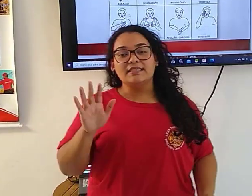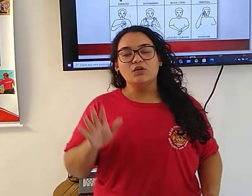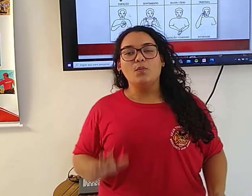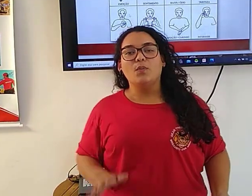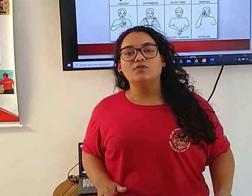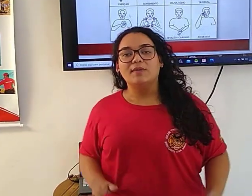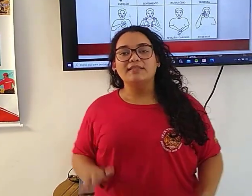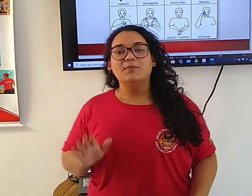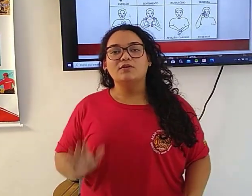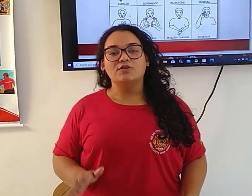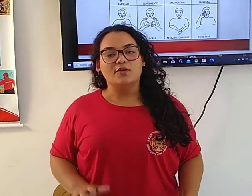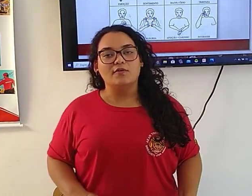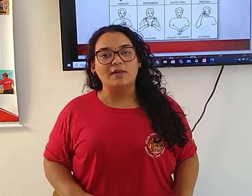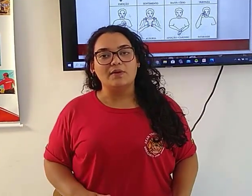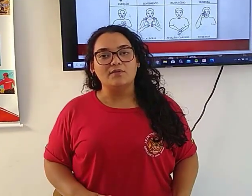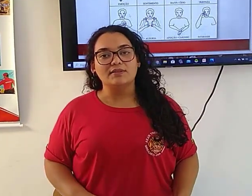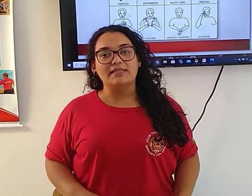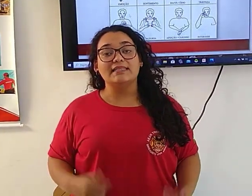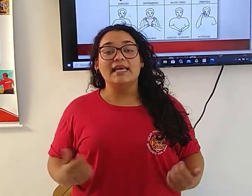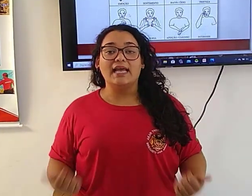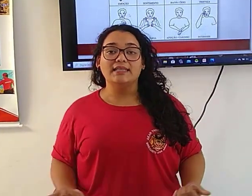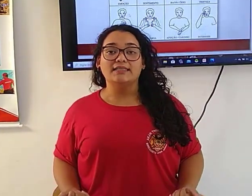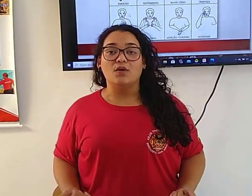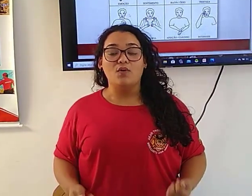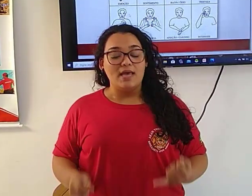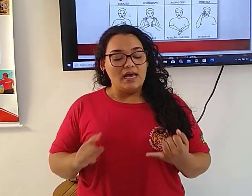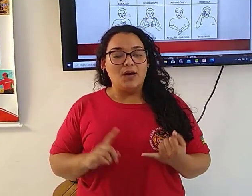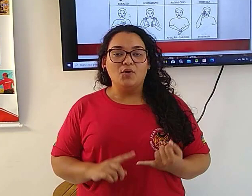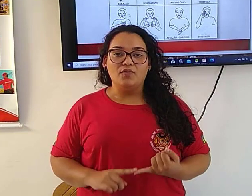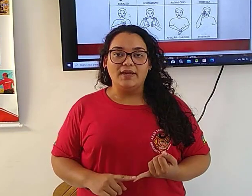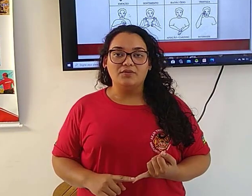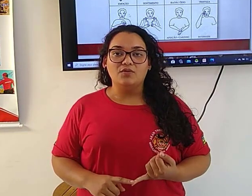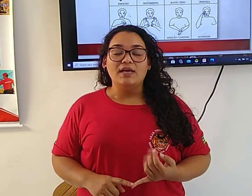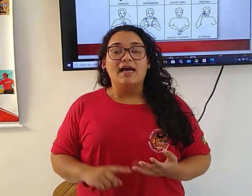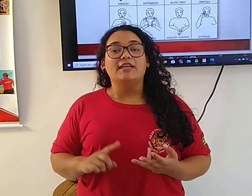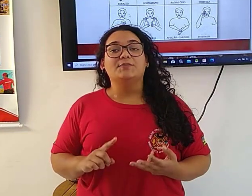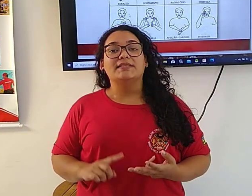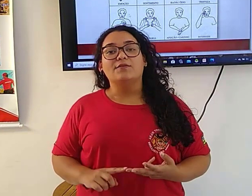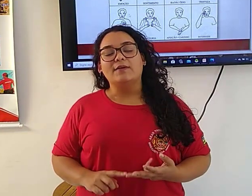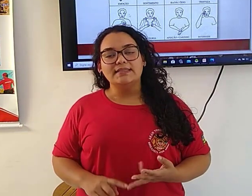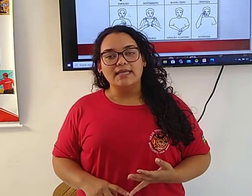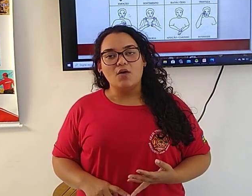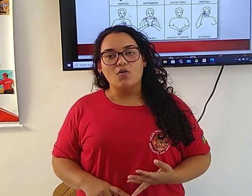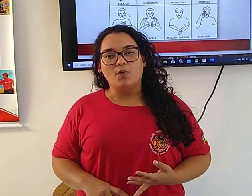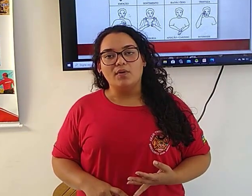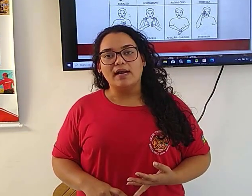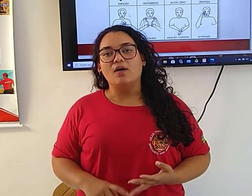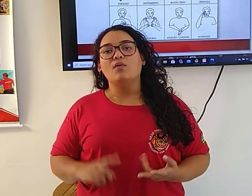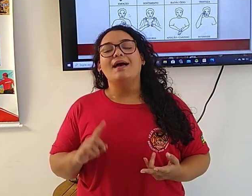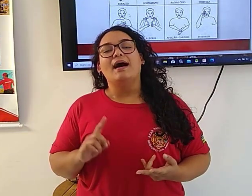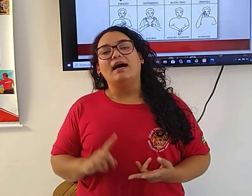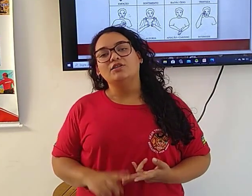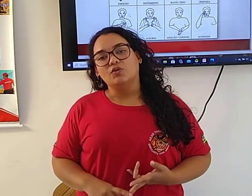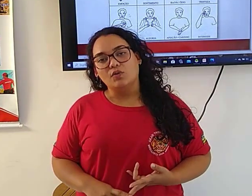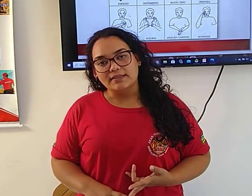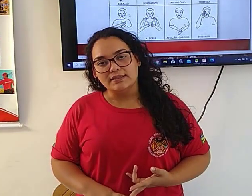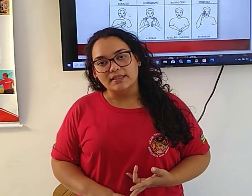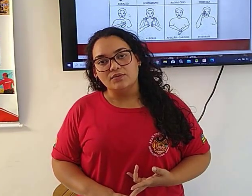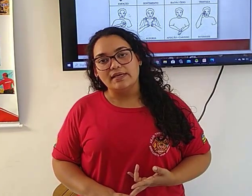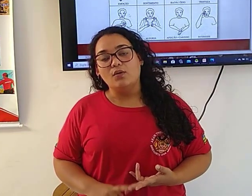pontos mais importantes que eu falei para vocês em relação ao movimento, a expressão facial, corporal, a articulação, né? O ponto